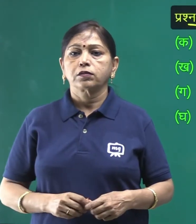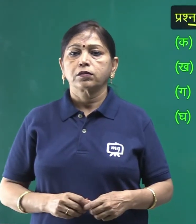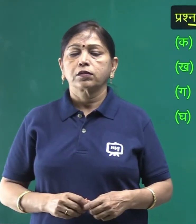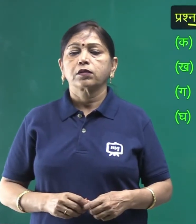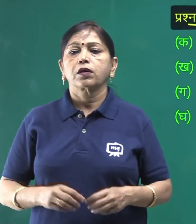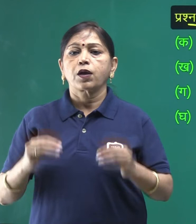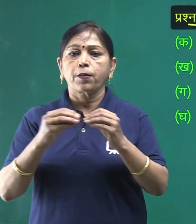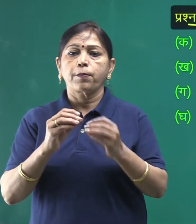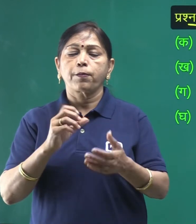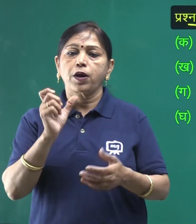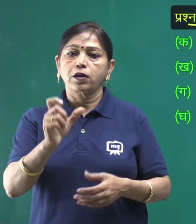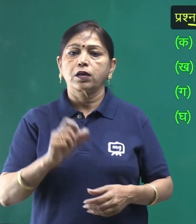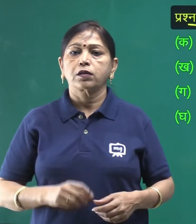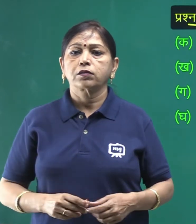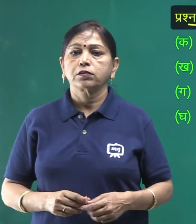भार का,